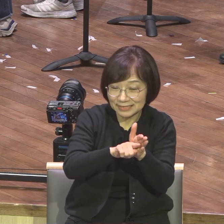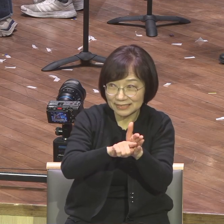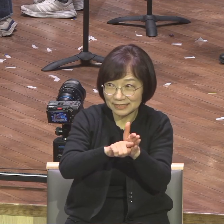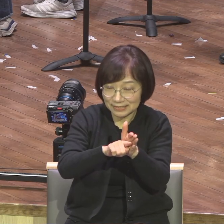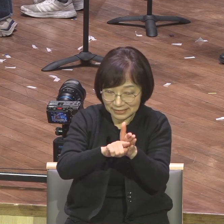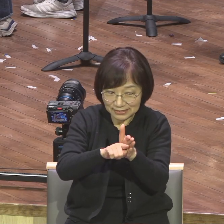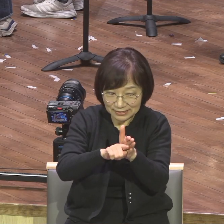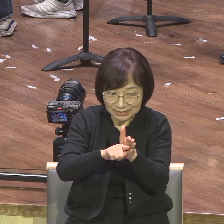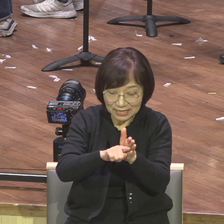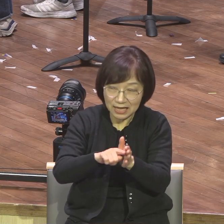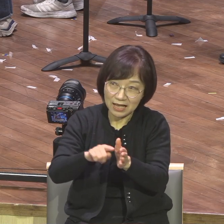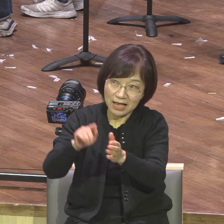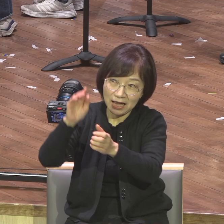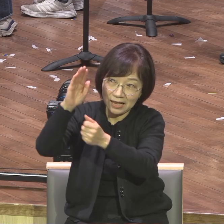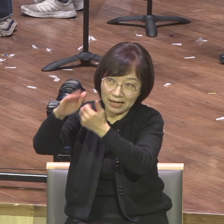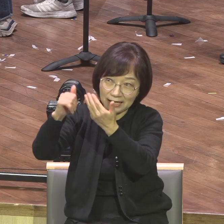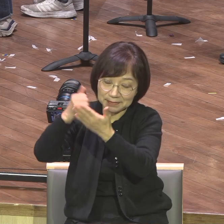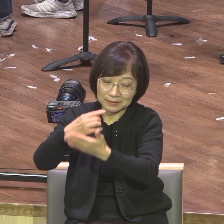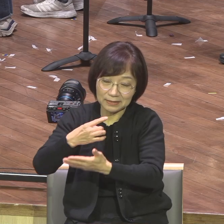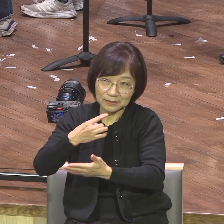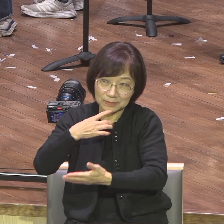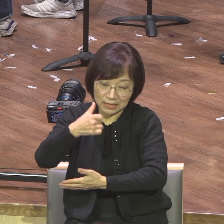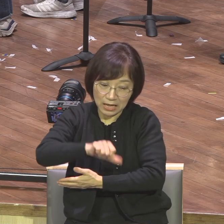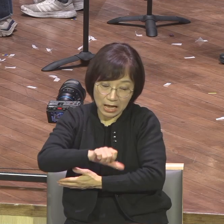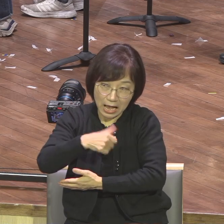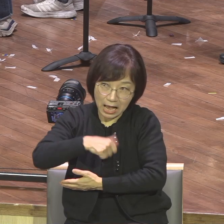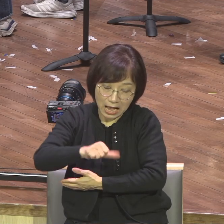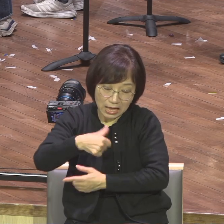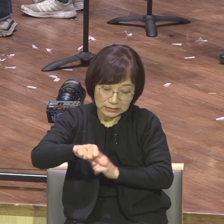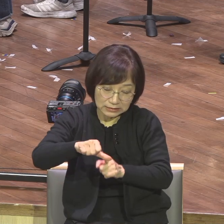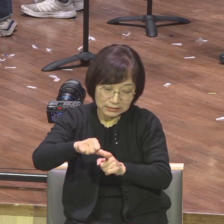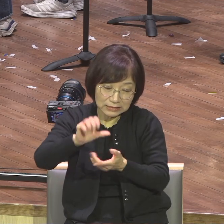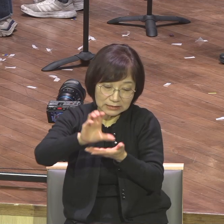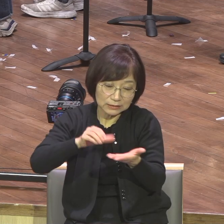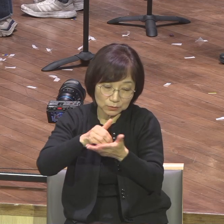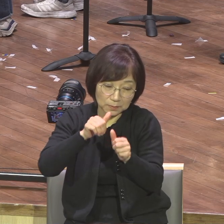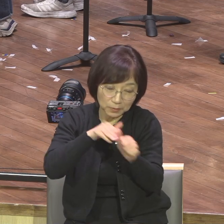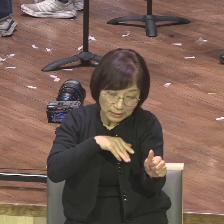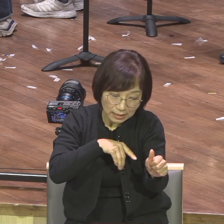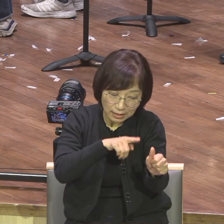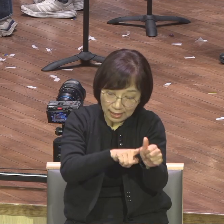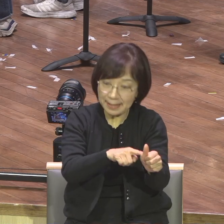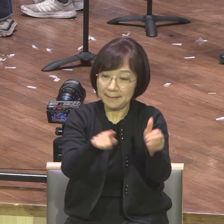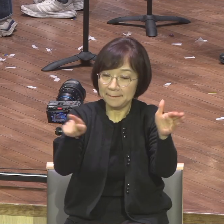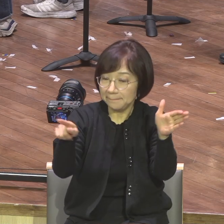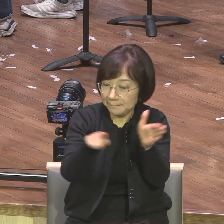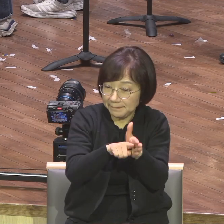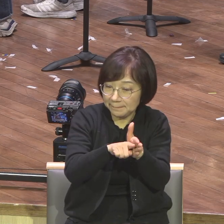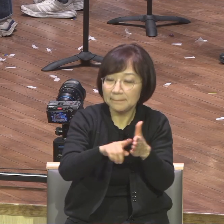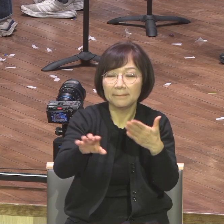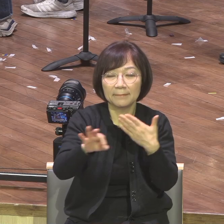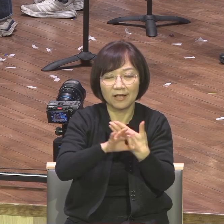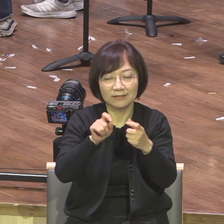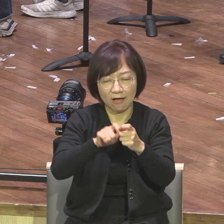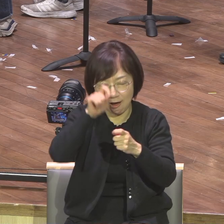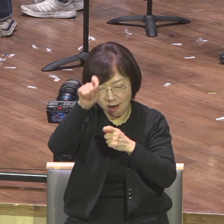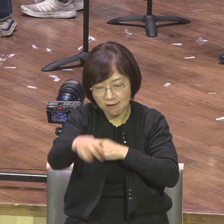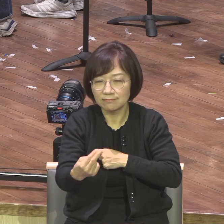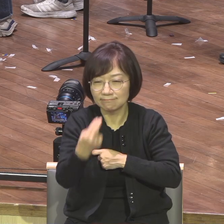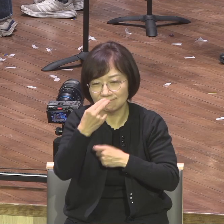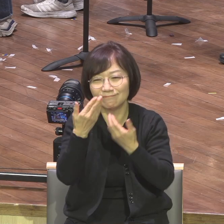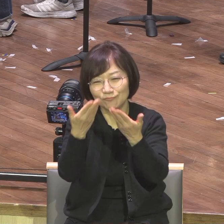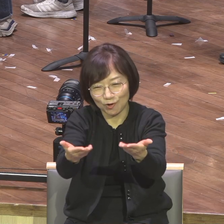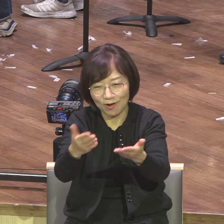하나님이 독생자를 보내셨는데 믿기만 하면 영생을 얻게 하려 하십니다. 믿으면 돼요. 과거에 뭐